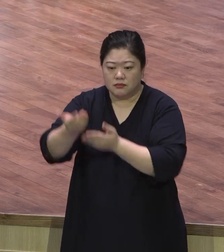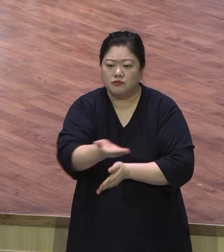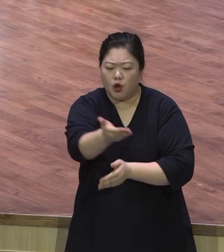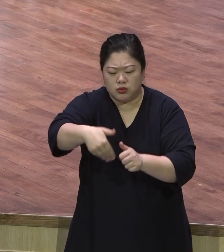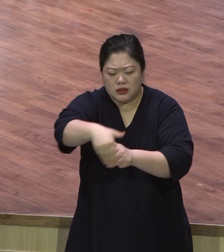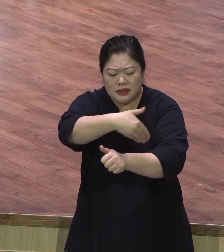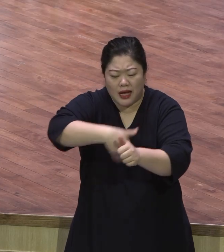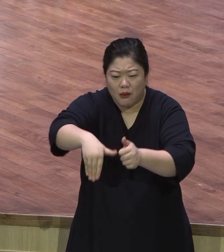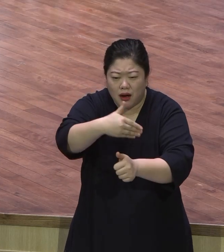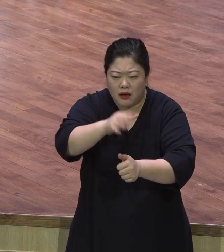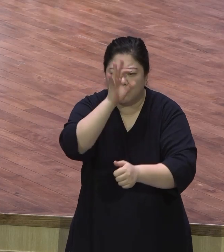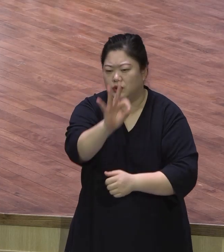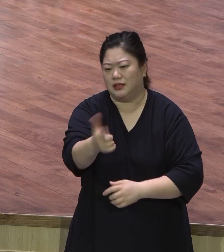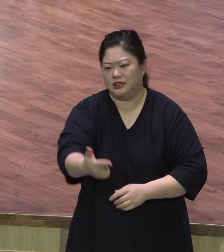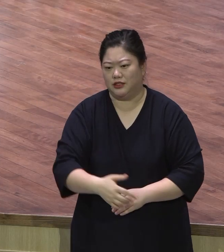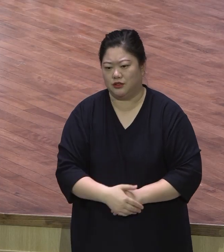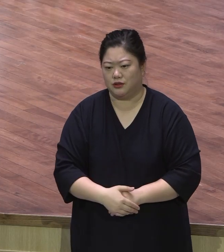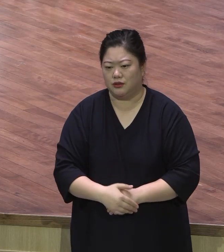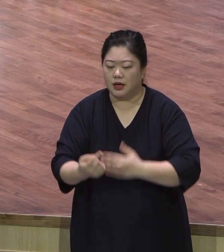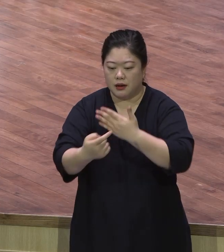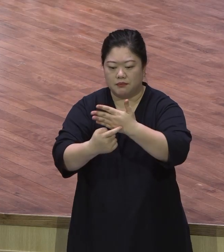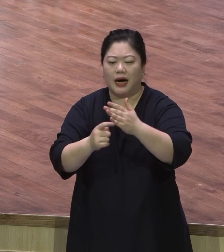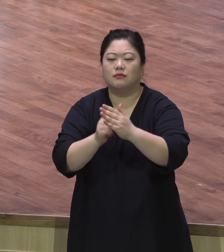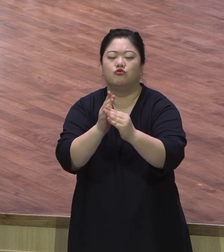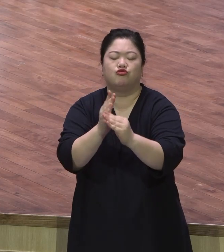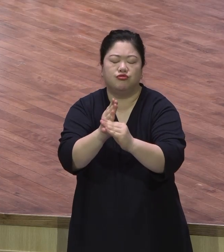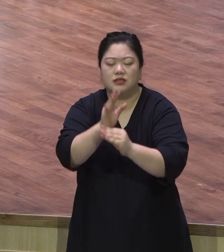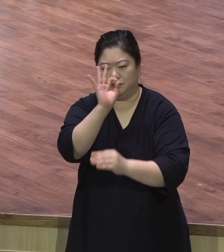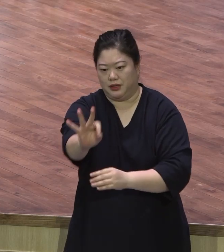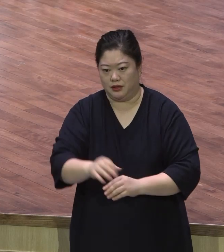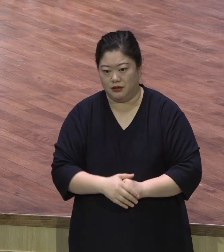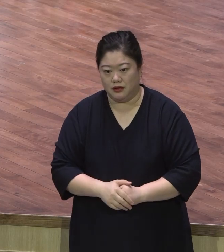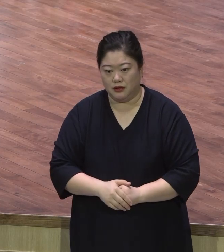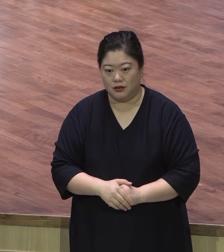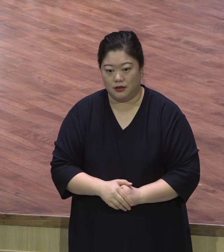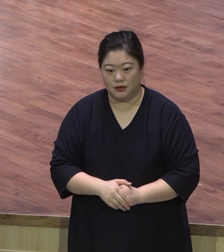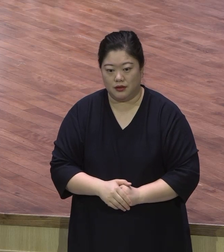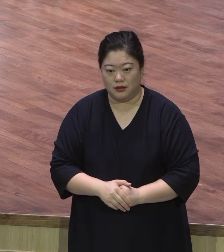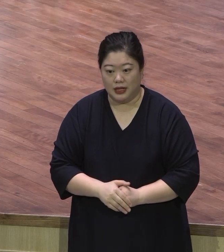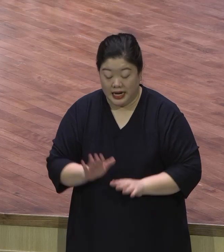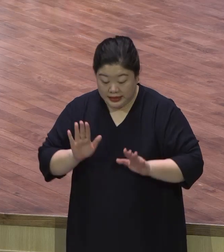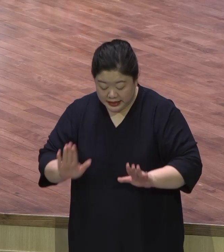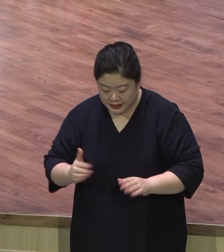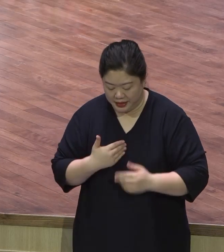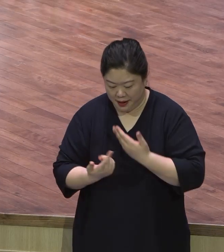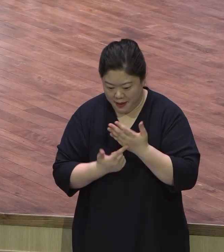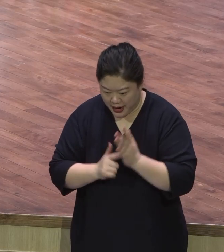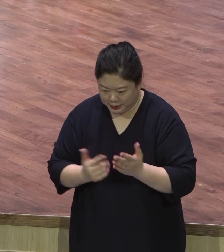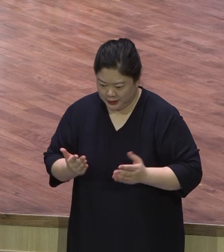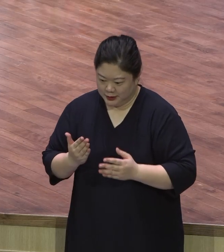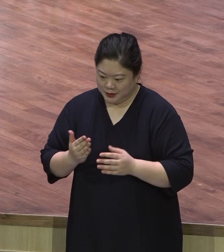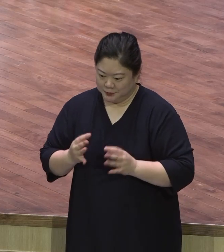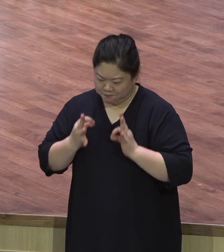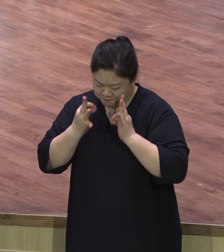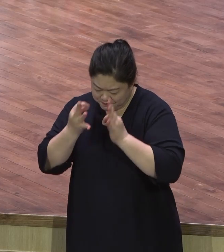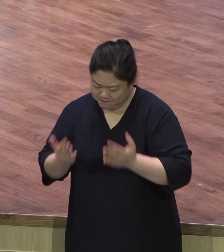중심을 보십니다 여러분이 하나님의 것을 가장 소중히 여기고 하나님께 드린다는 중심이 있을 때